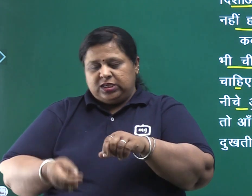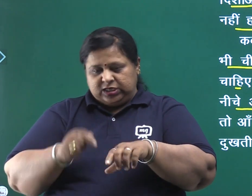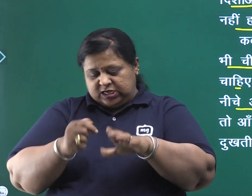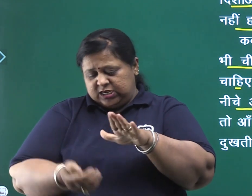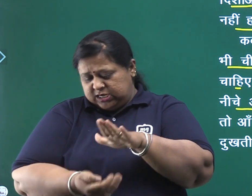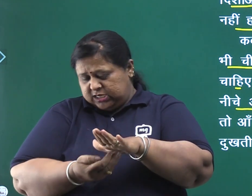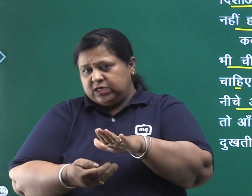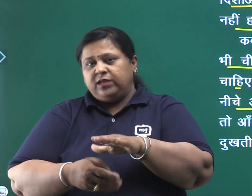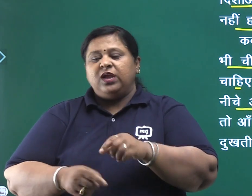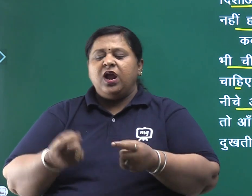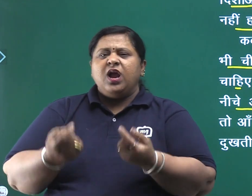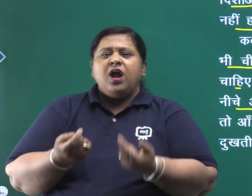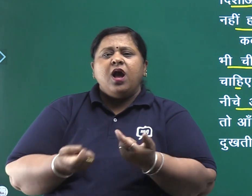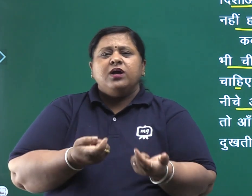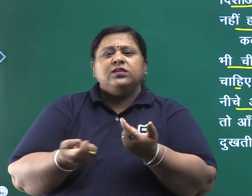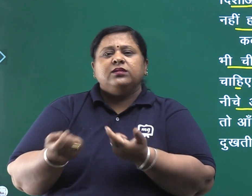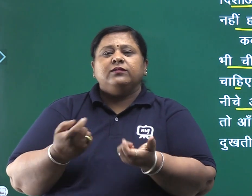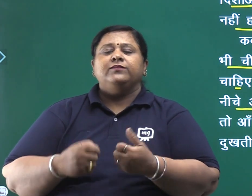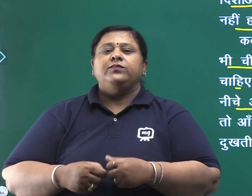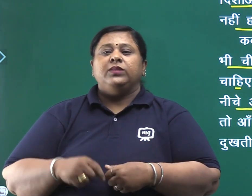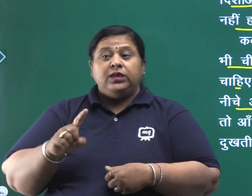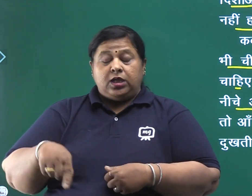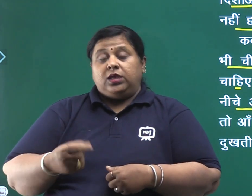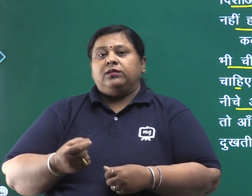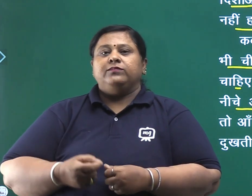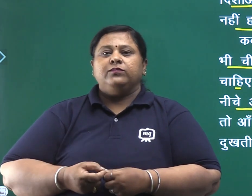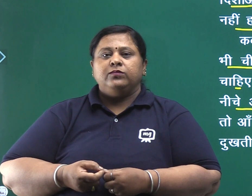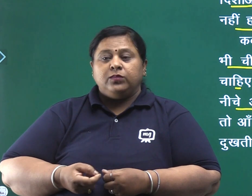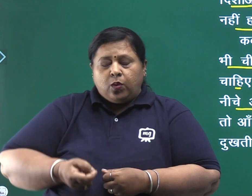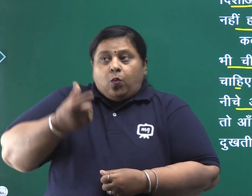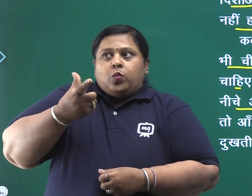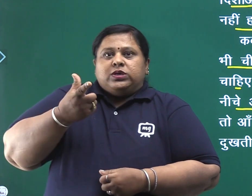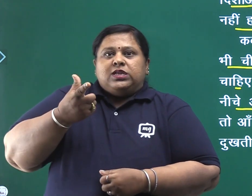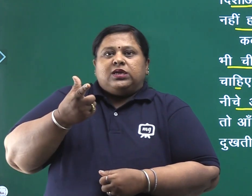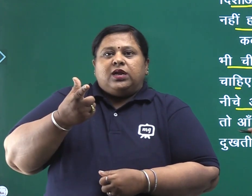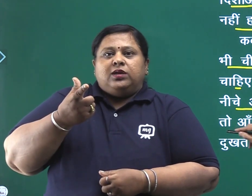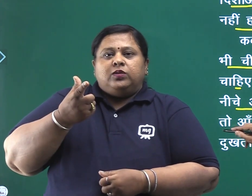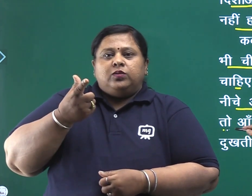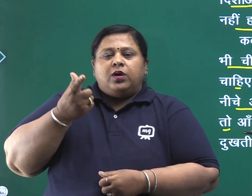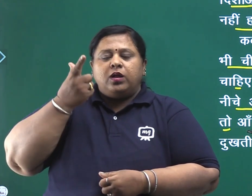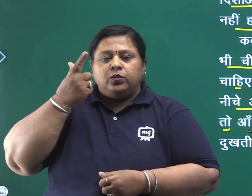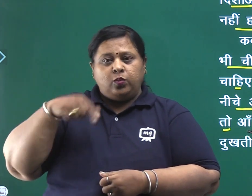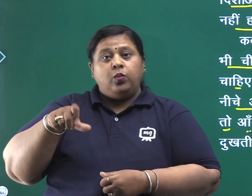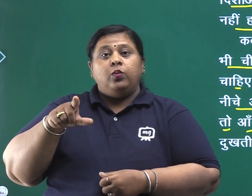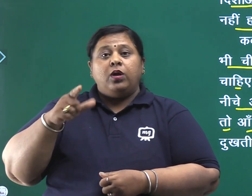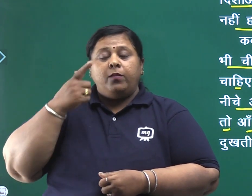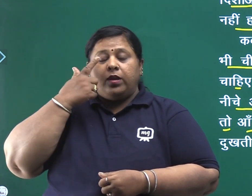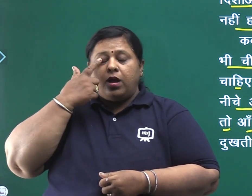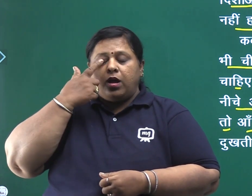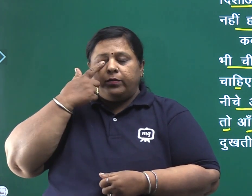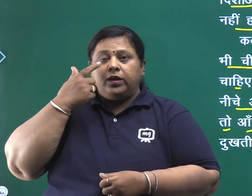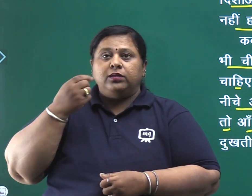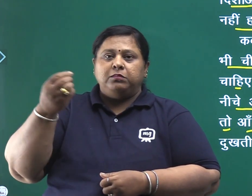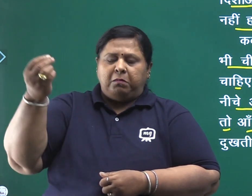आई घास यदि उछल जाए तो आँख